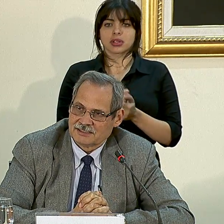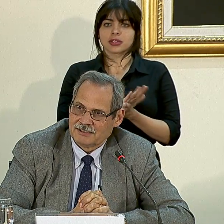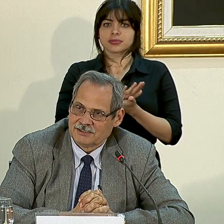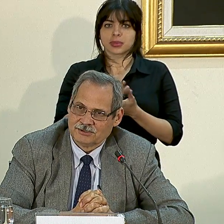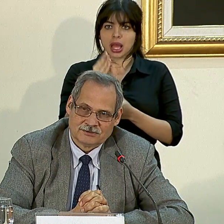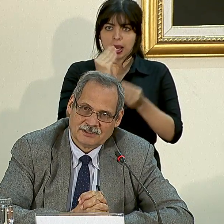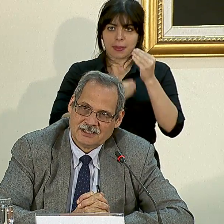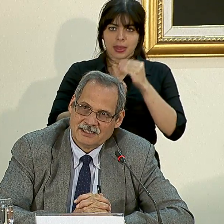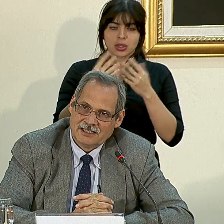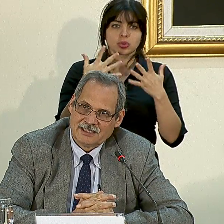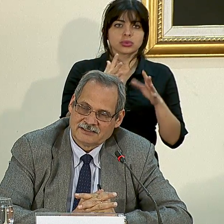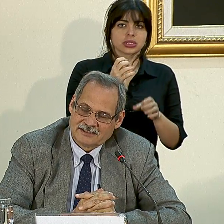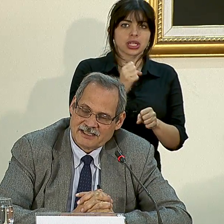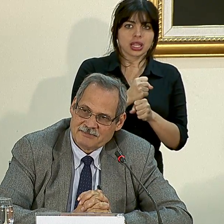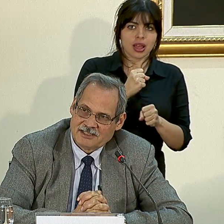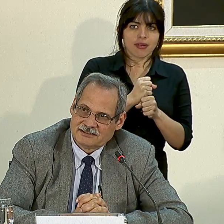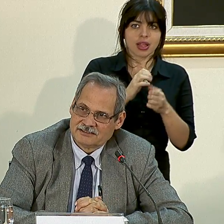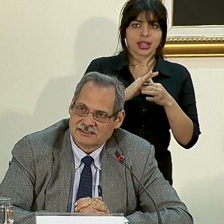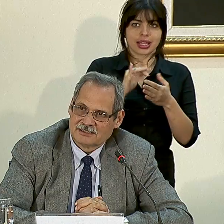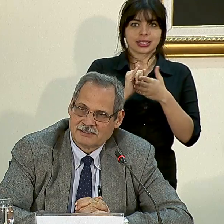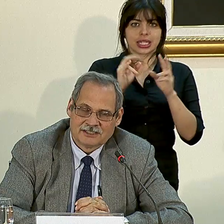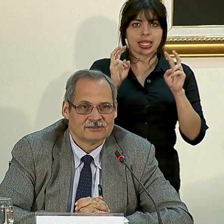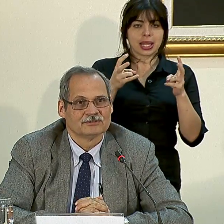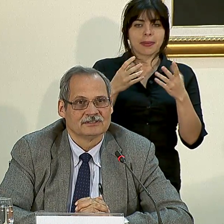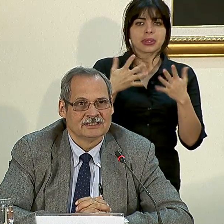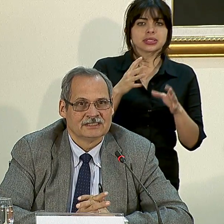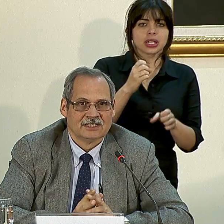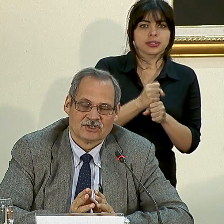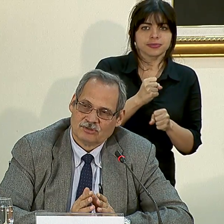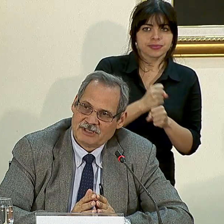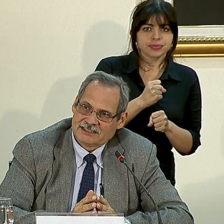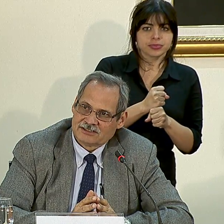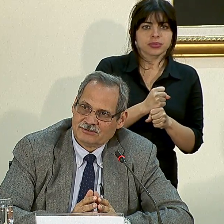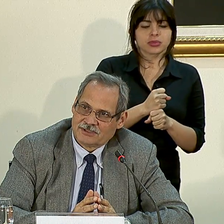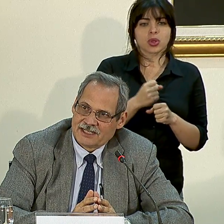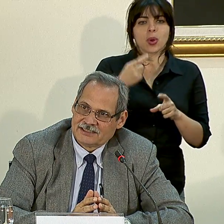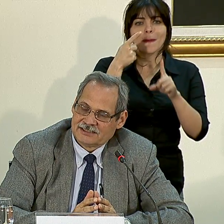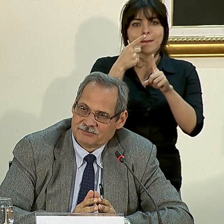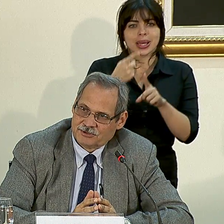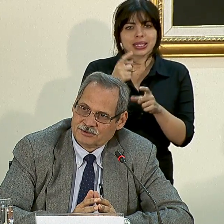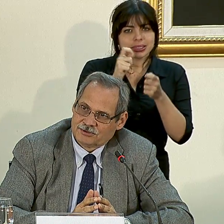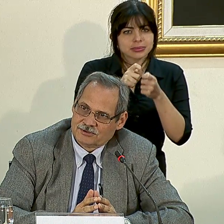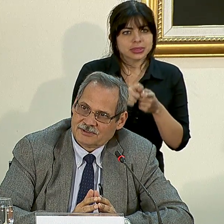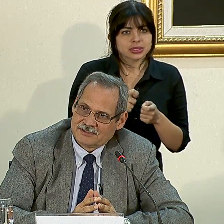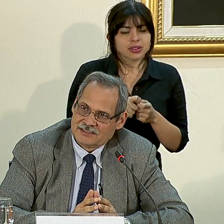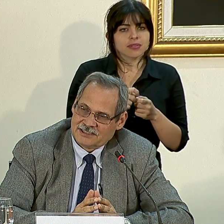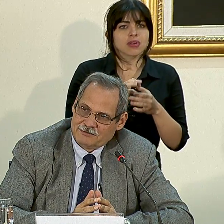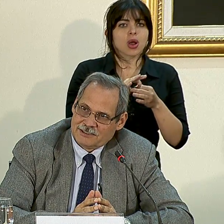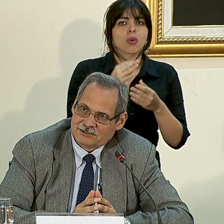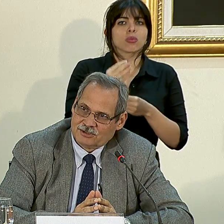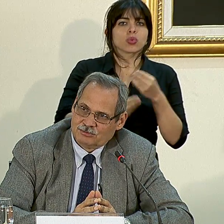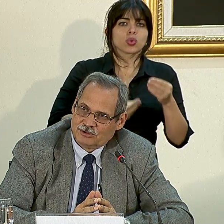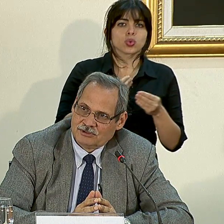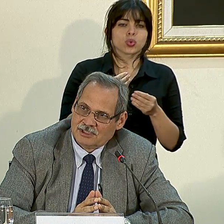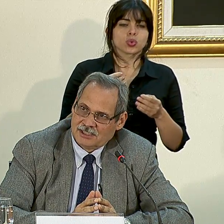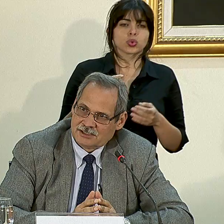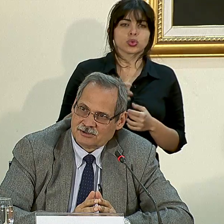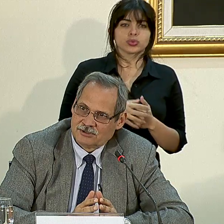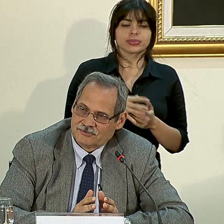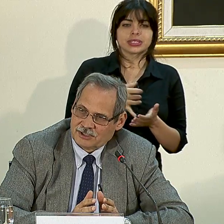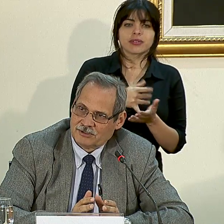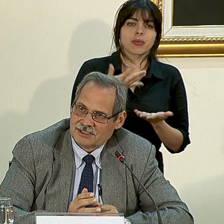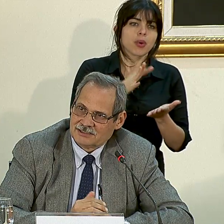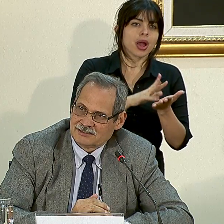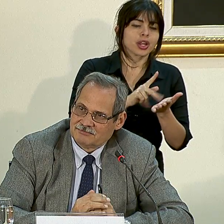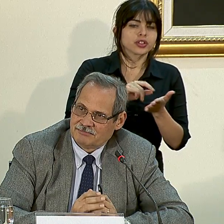está trabajando en ese tema, se está trabajando con metas concretas en productos sensibles como